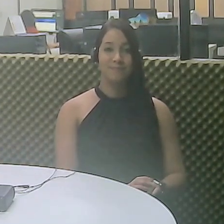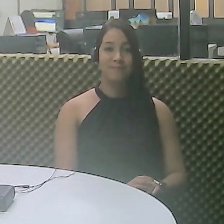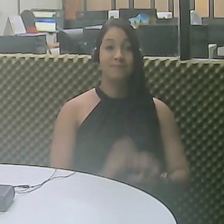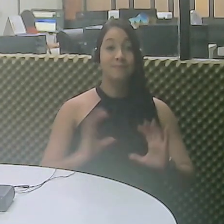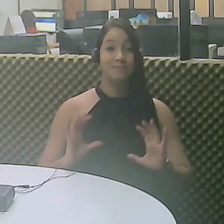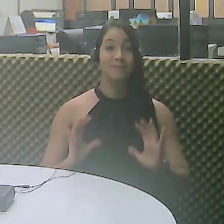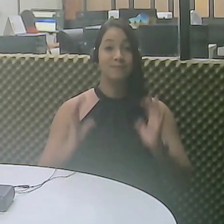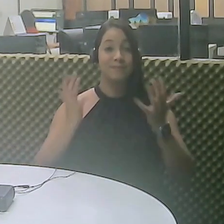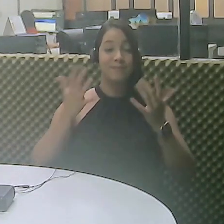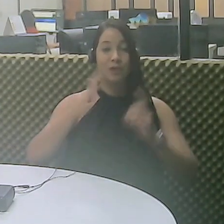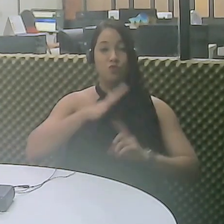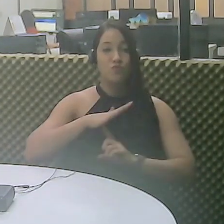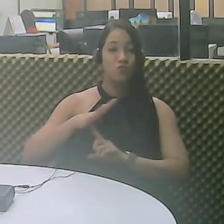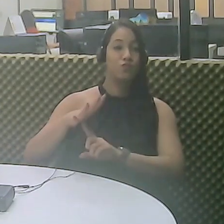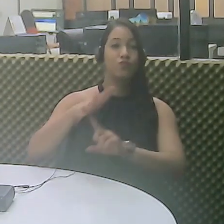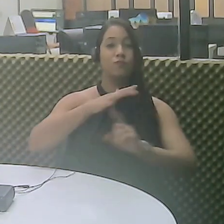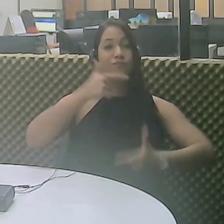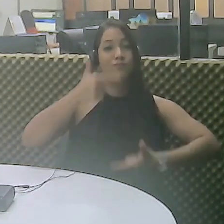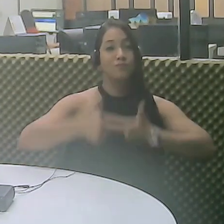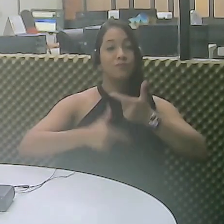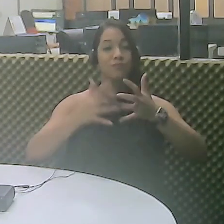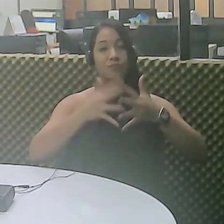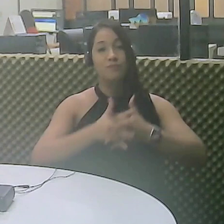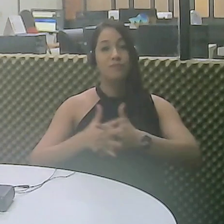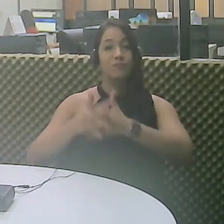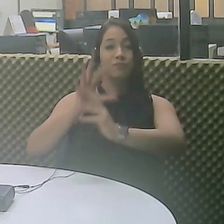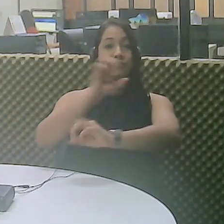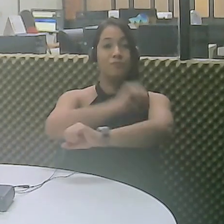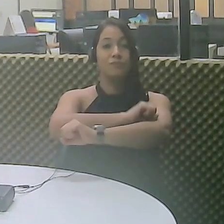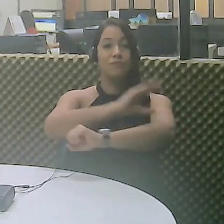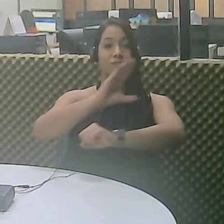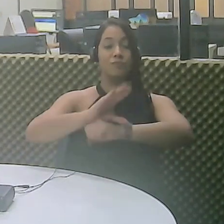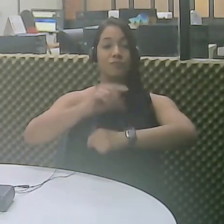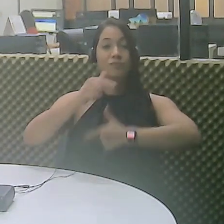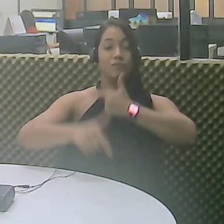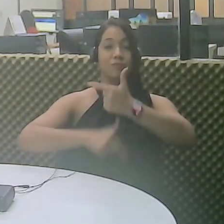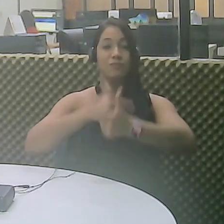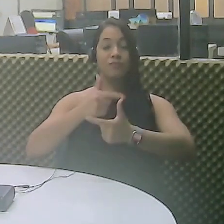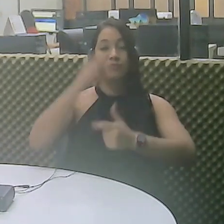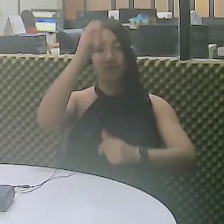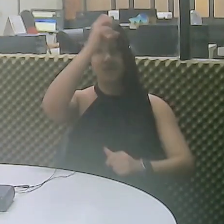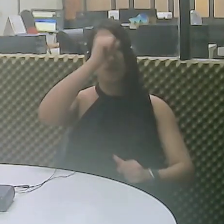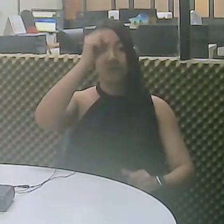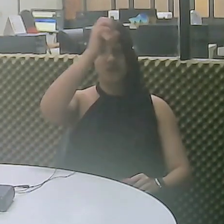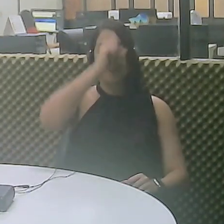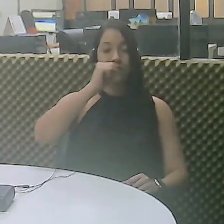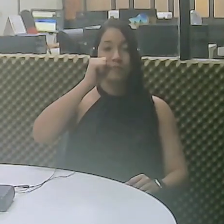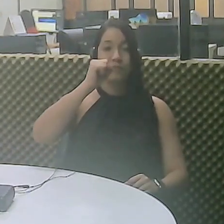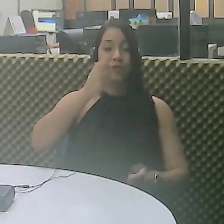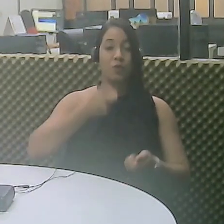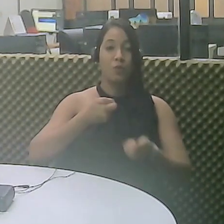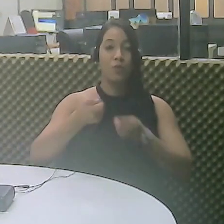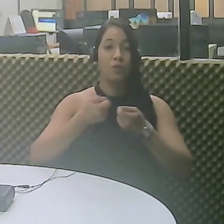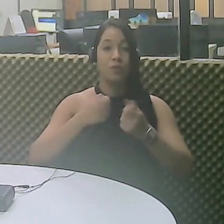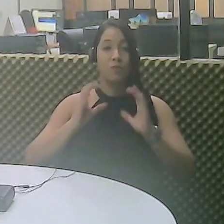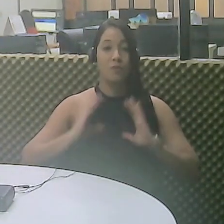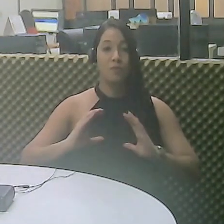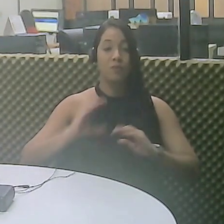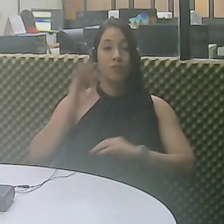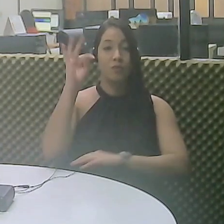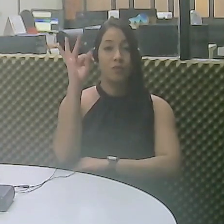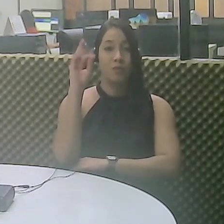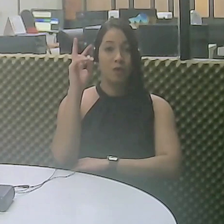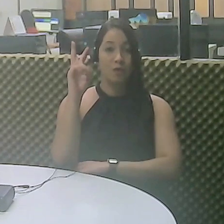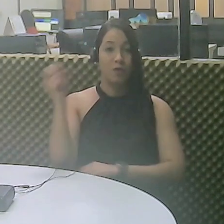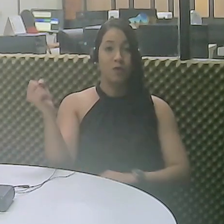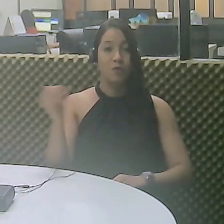Mega Feirão de Empregos. O caminhão do SENAC, Serviço Nacional de Aprendizagem Comercial, estacionado na Praça Tubal Vilela,